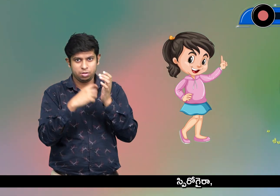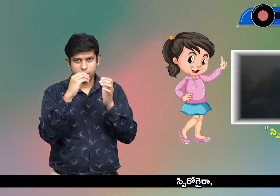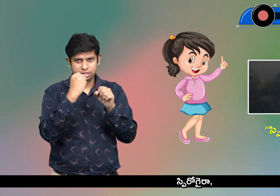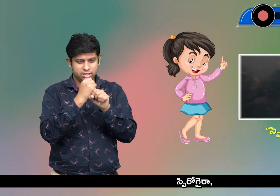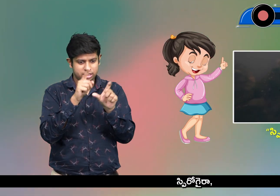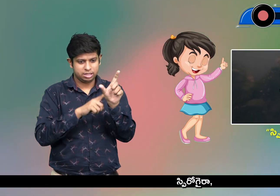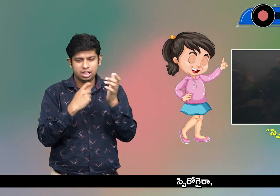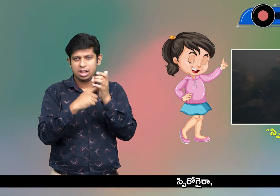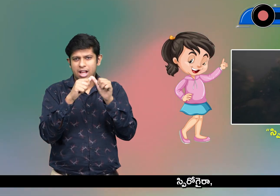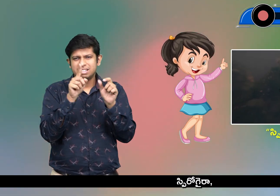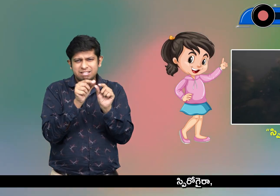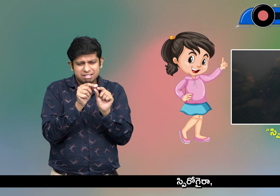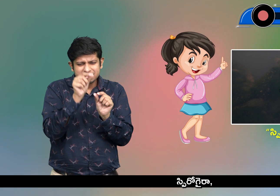స్పిరోగైరా,